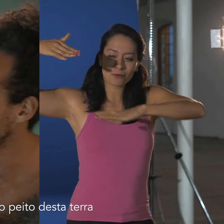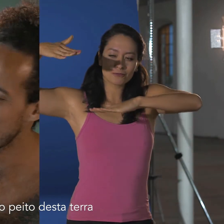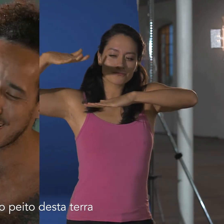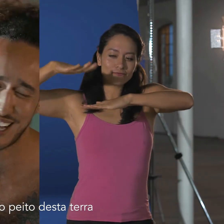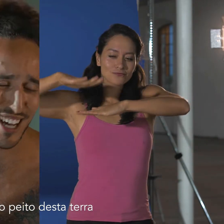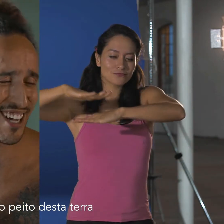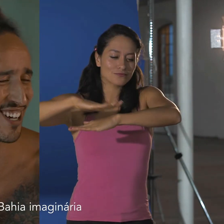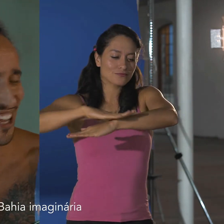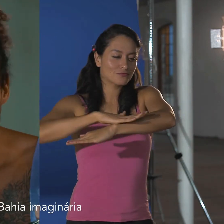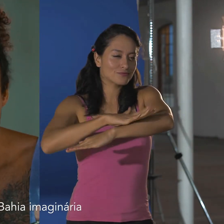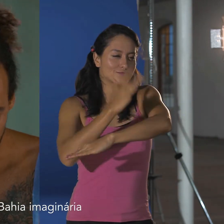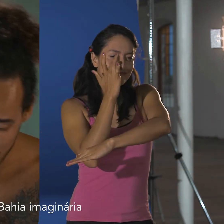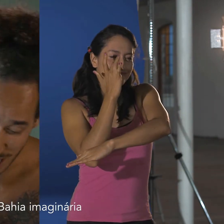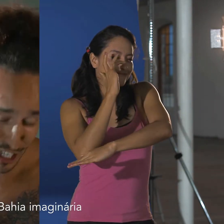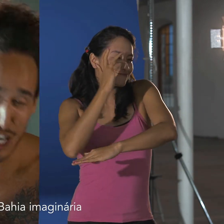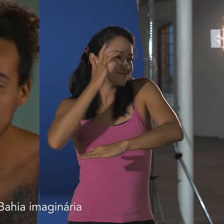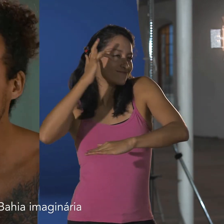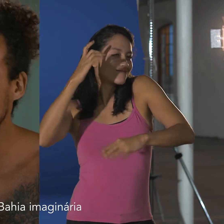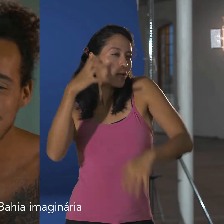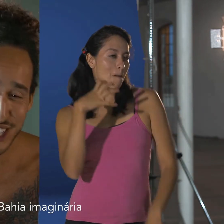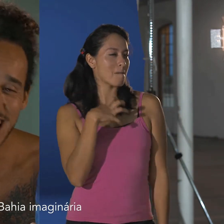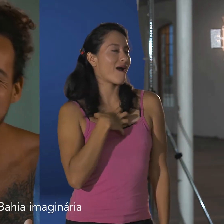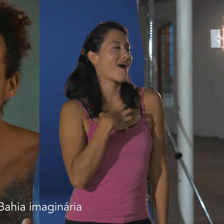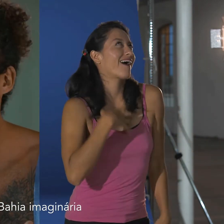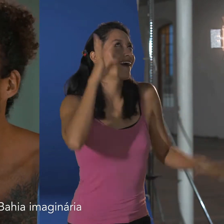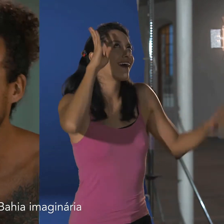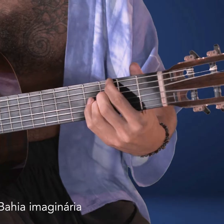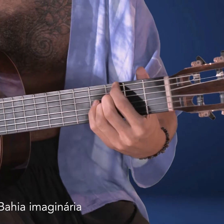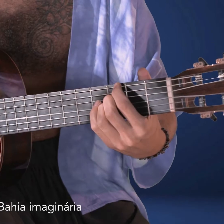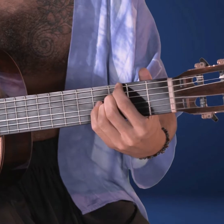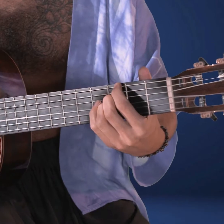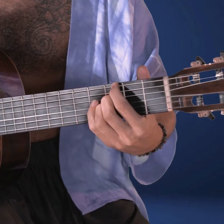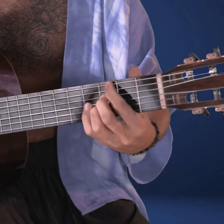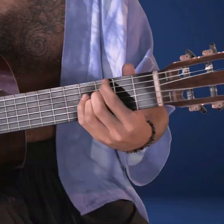desta terra, ó Bahia imaginária,